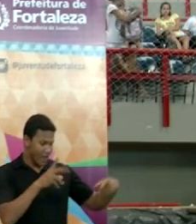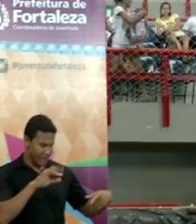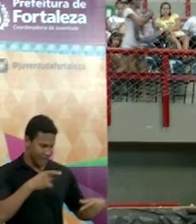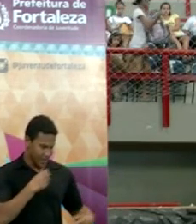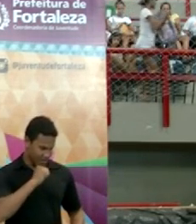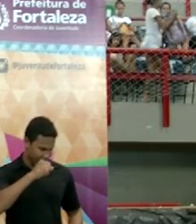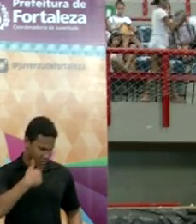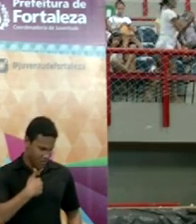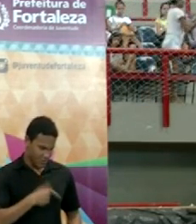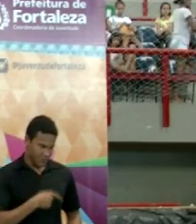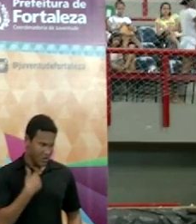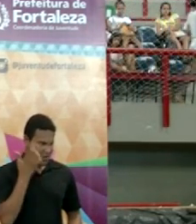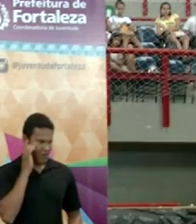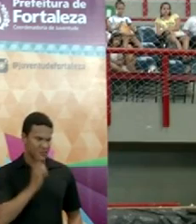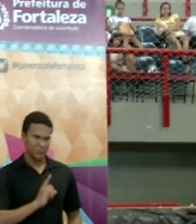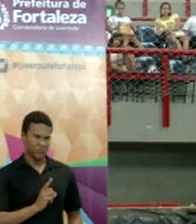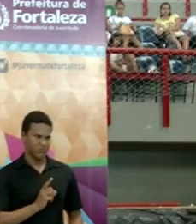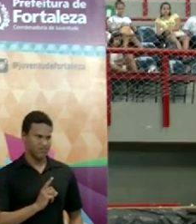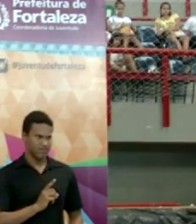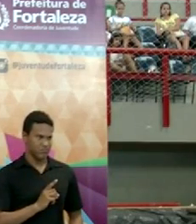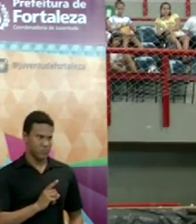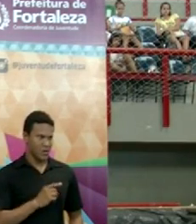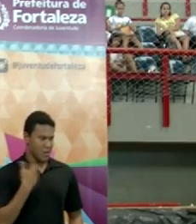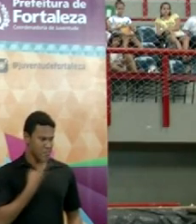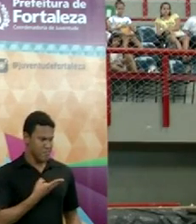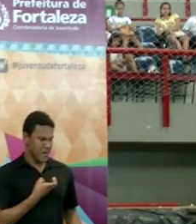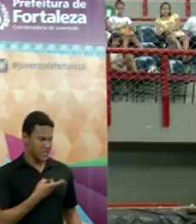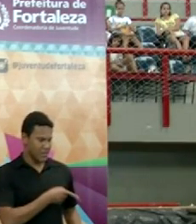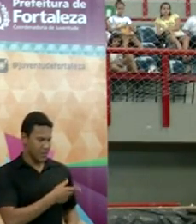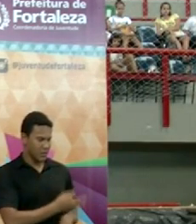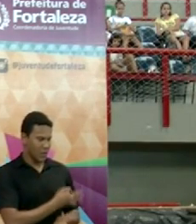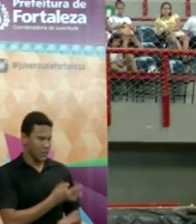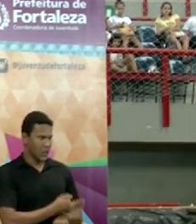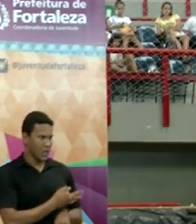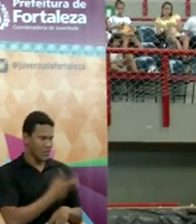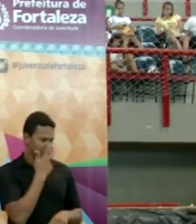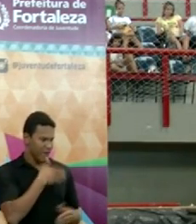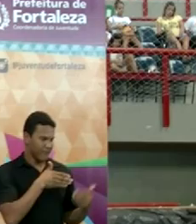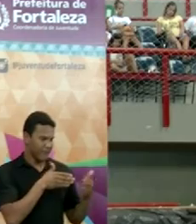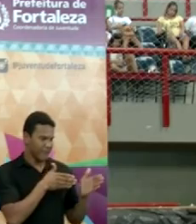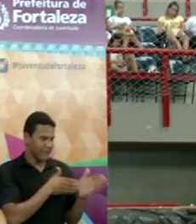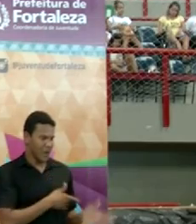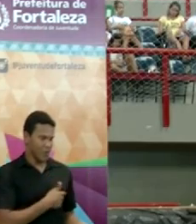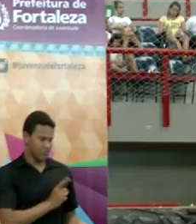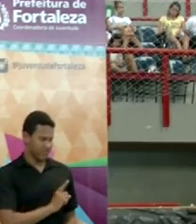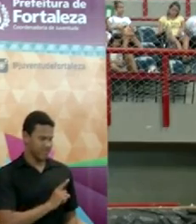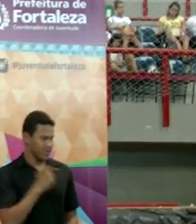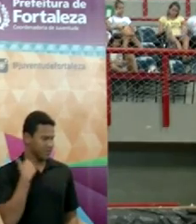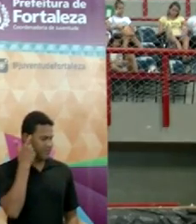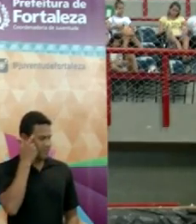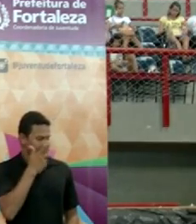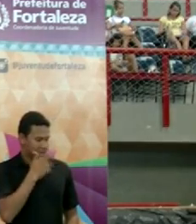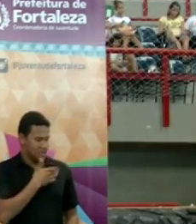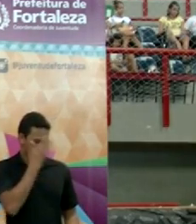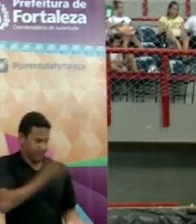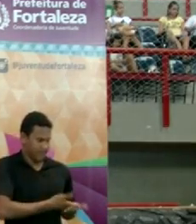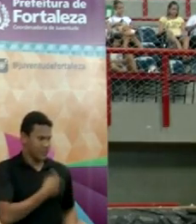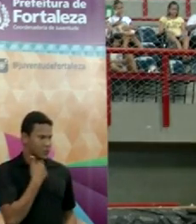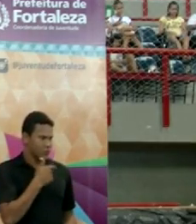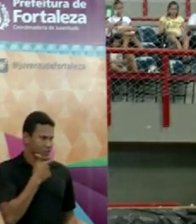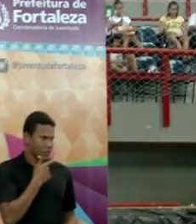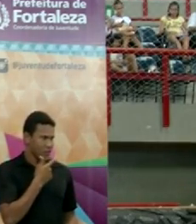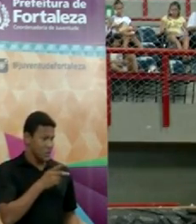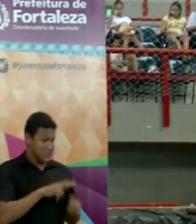defender? De jeito nenhum. Ele já está me dando prova que ele não é fiel, que ele não é uma pessoa de confiança. Quando eu achar que